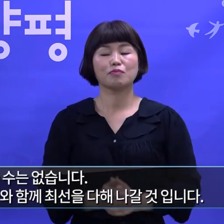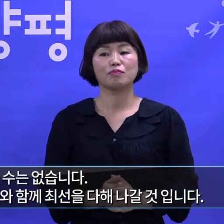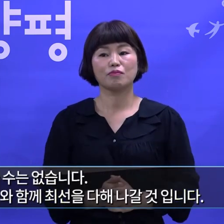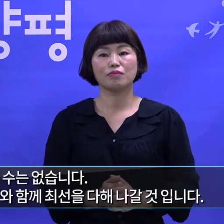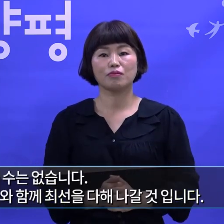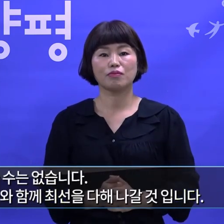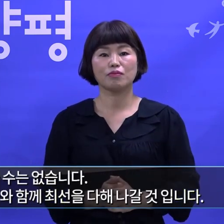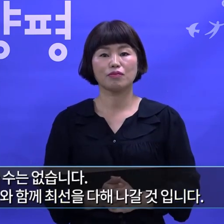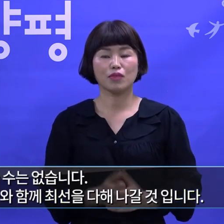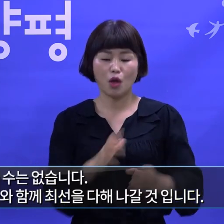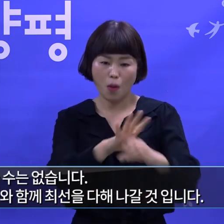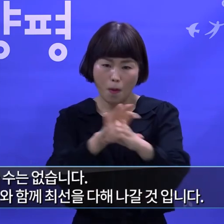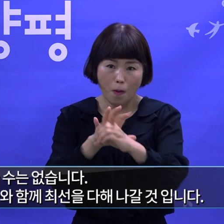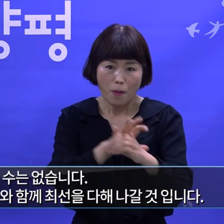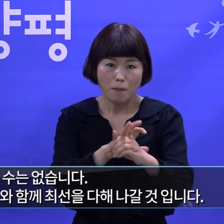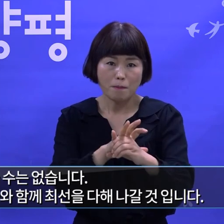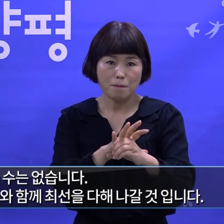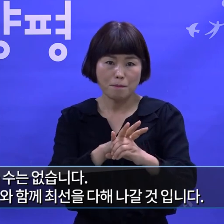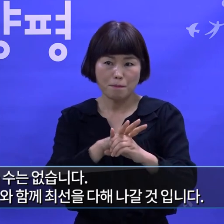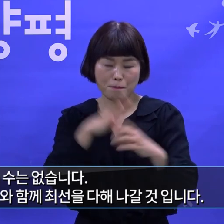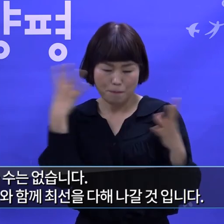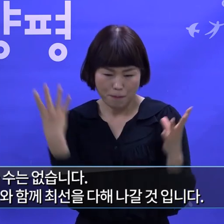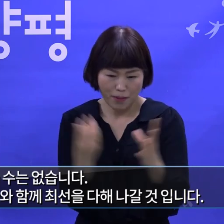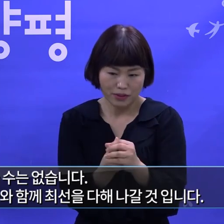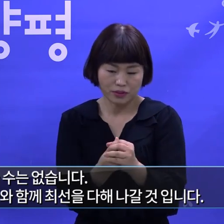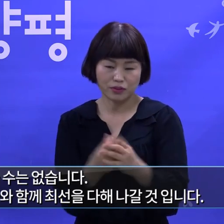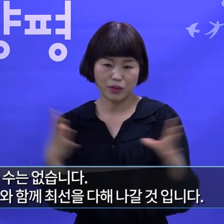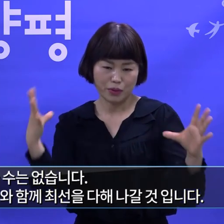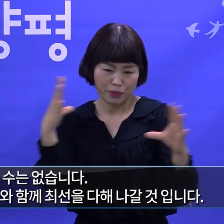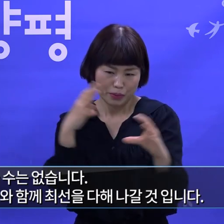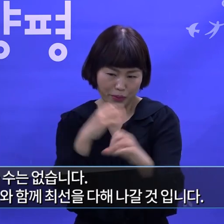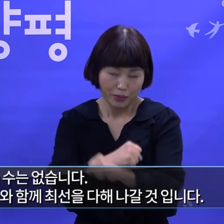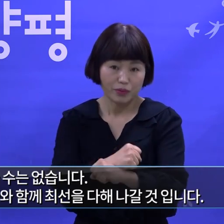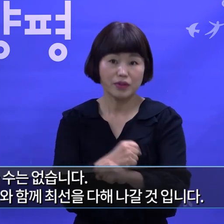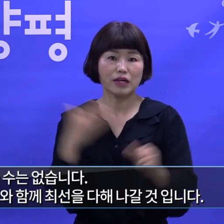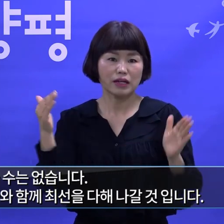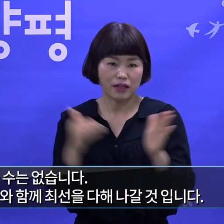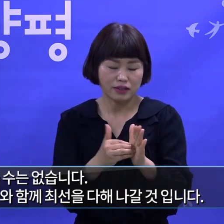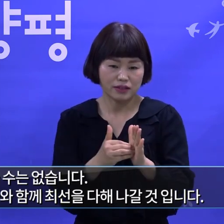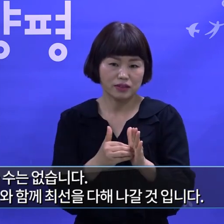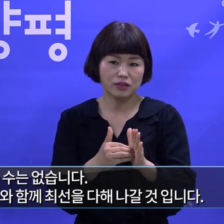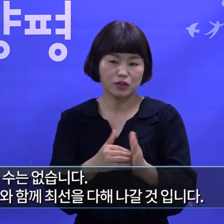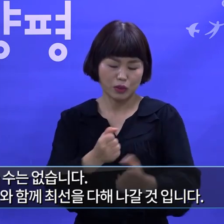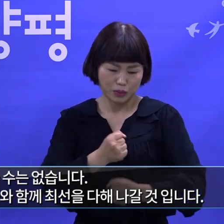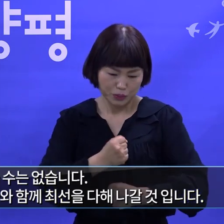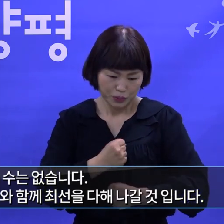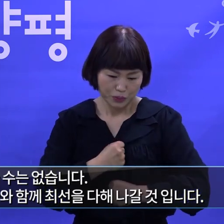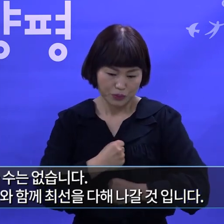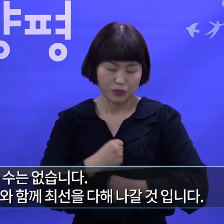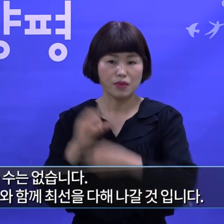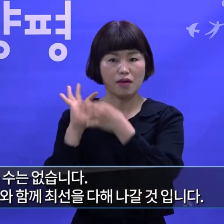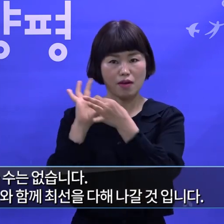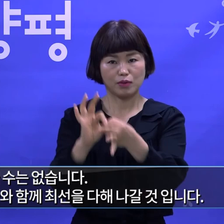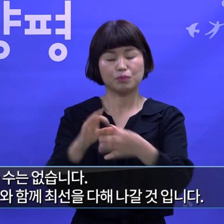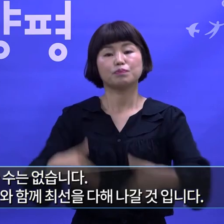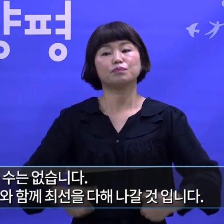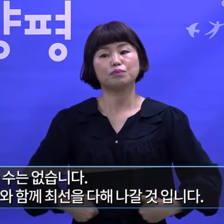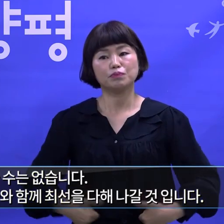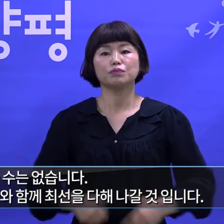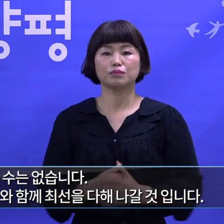이제 코로나가 완전히 종식될 때까지 긴장을 놓칠 수 없습니다. 저의